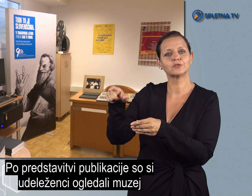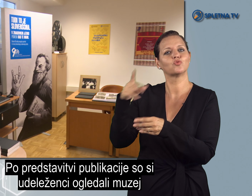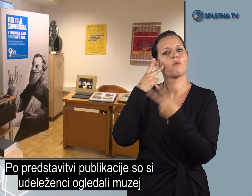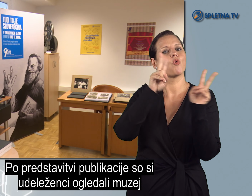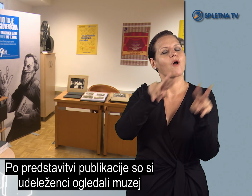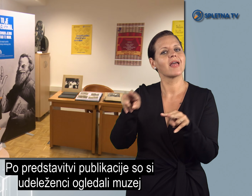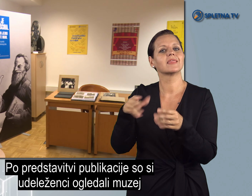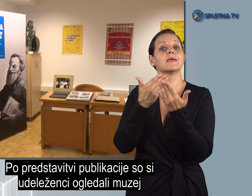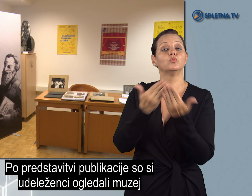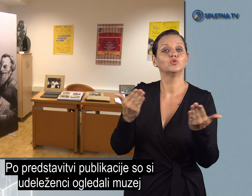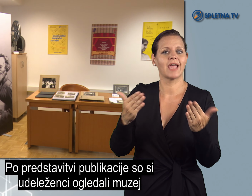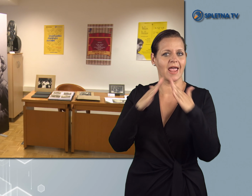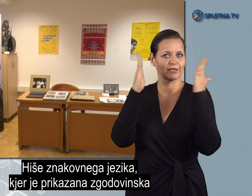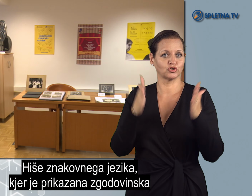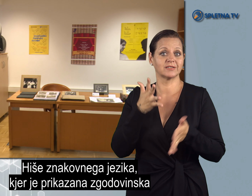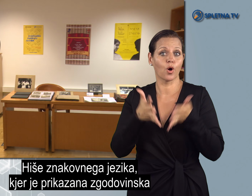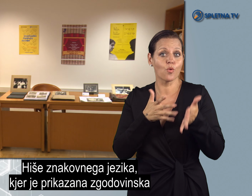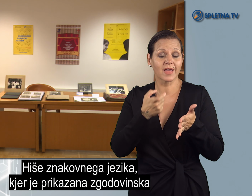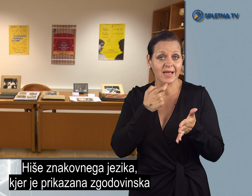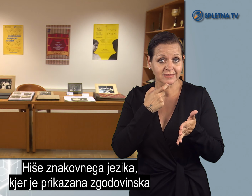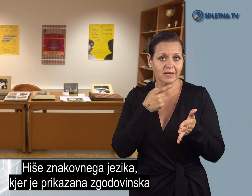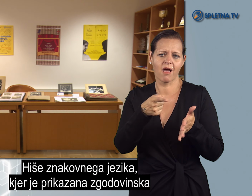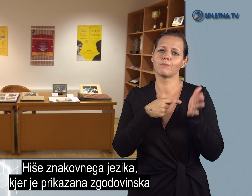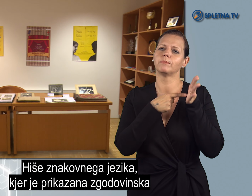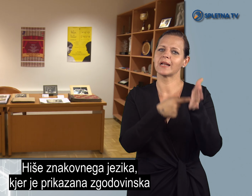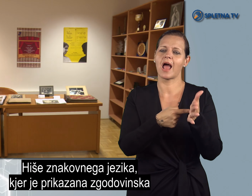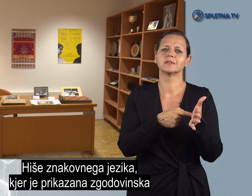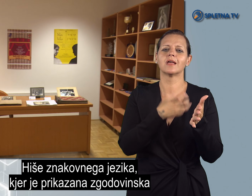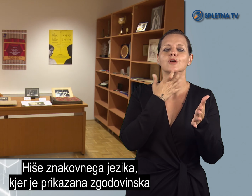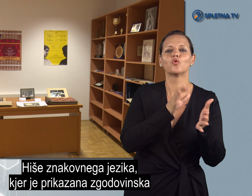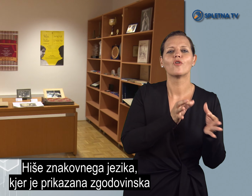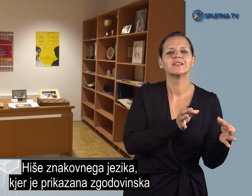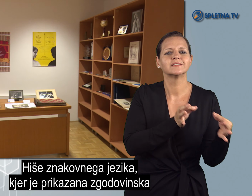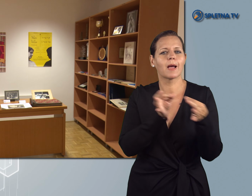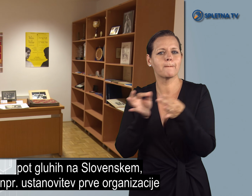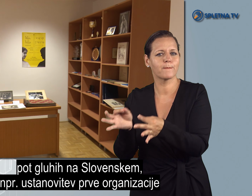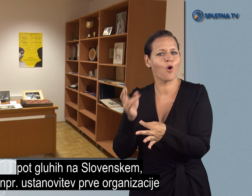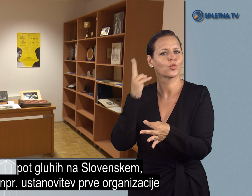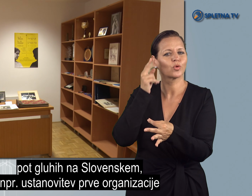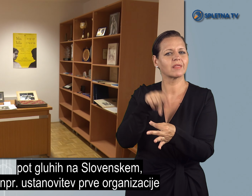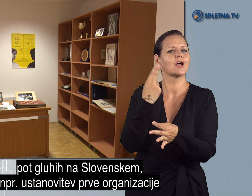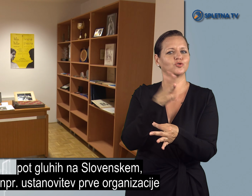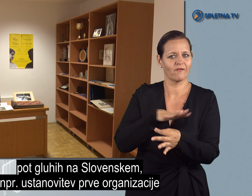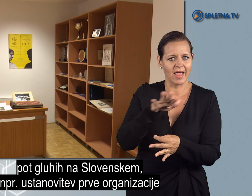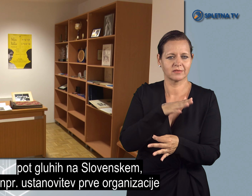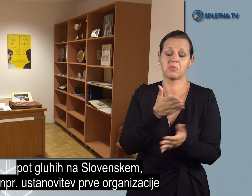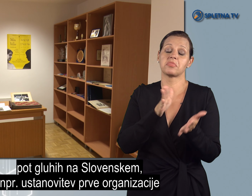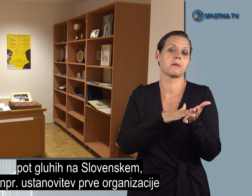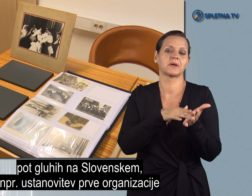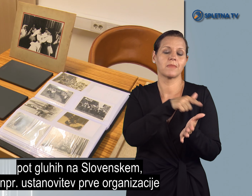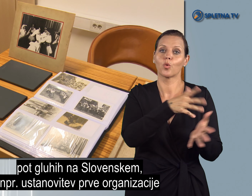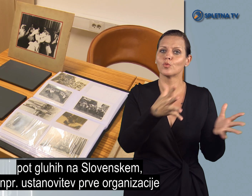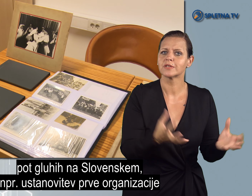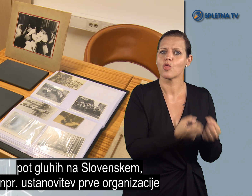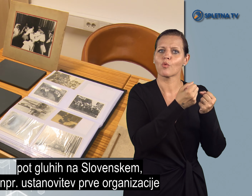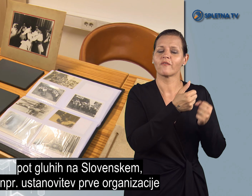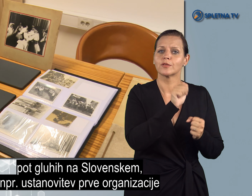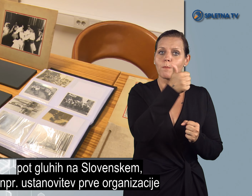udeleženci ogledali muzej Hiše znakovnega jezika, kjer je prikazana zgodovinska pot gluhih na Slovenskem. Na